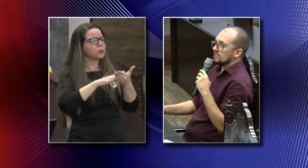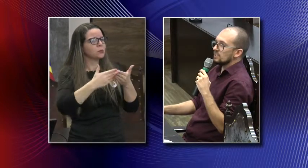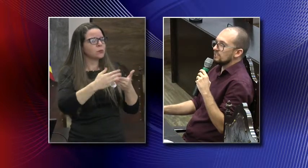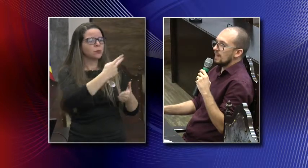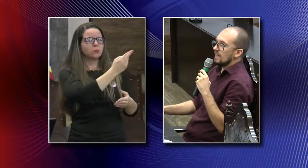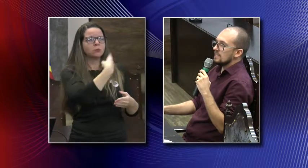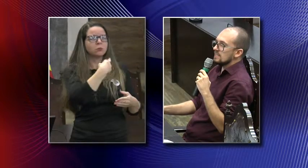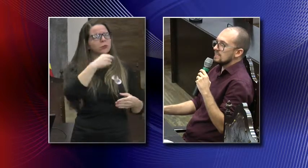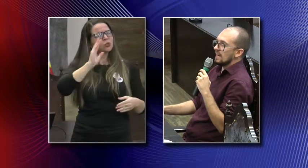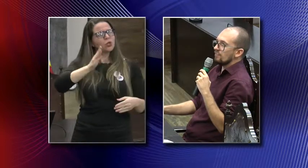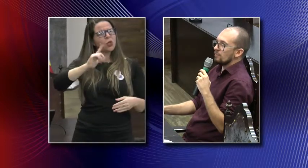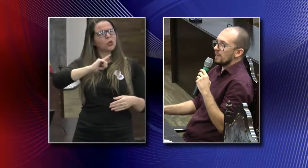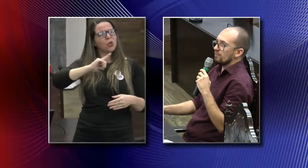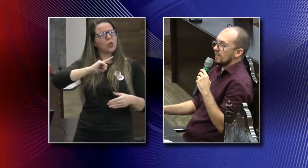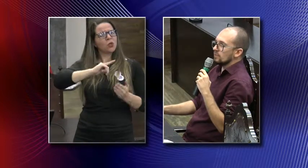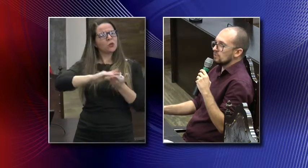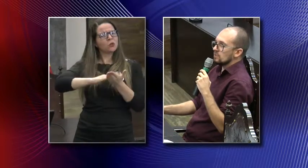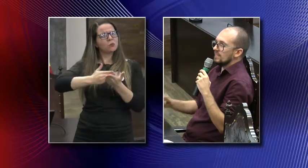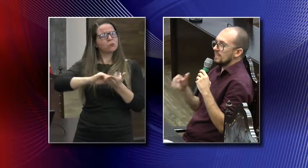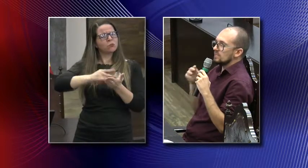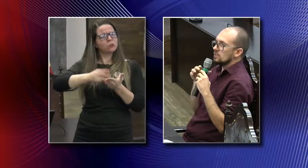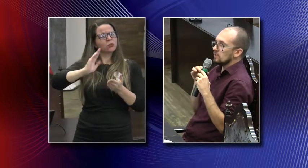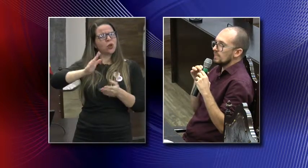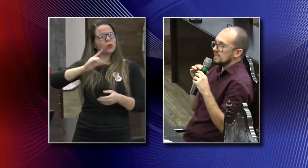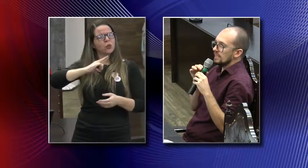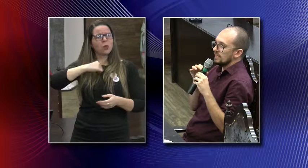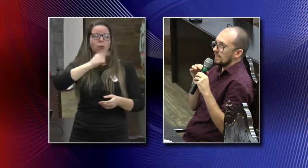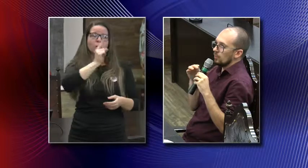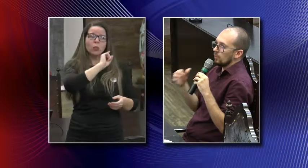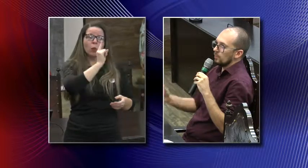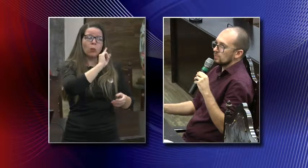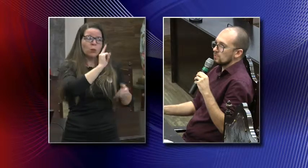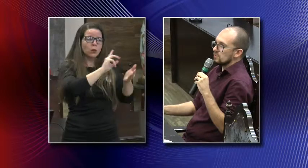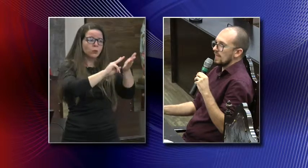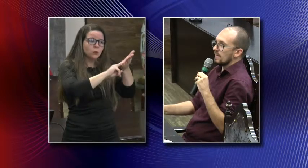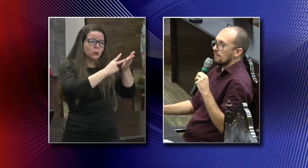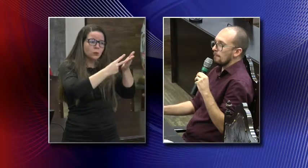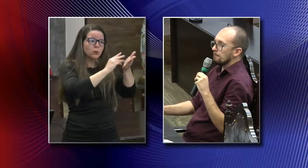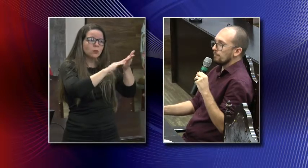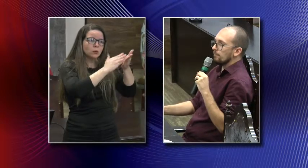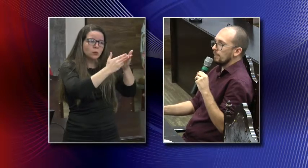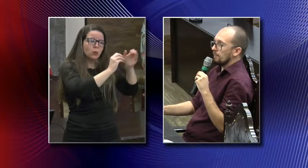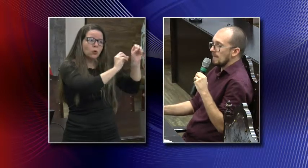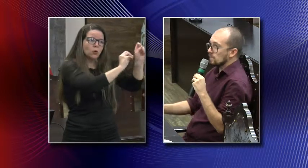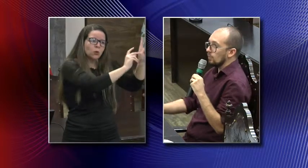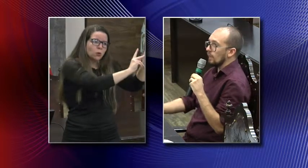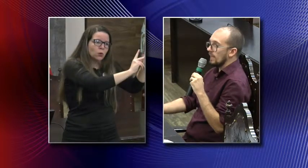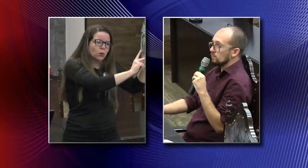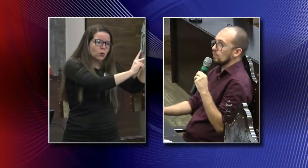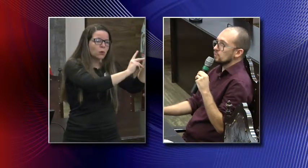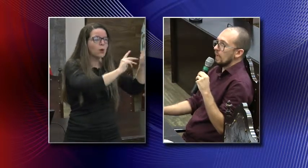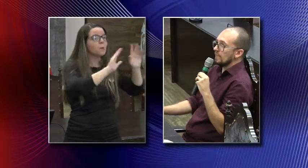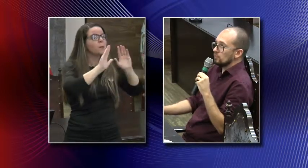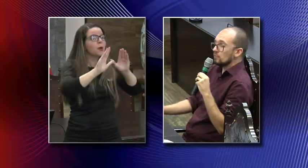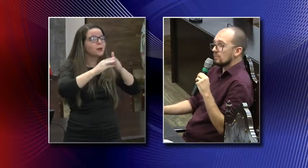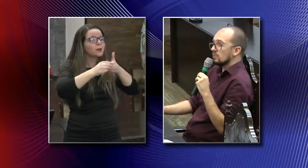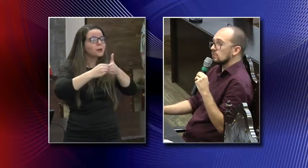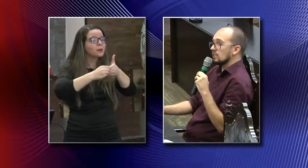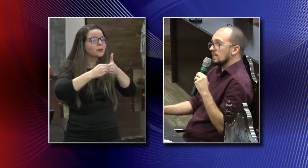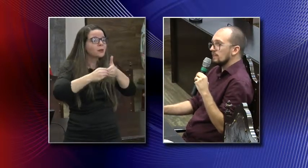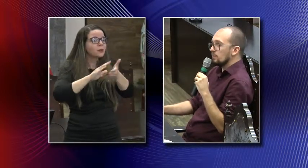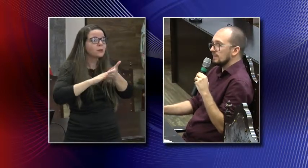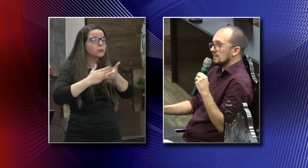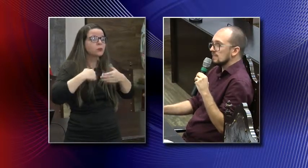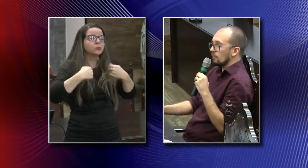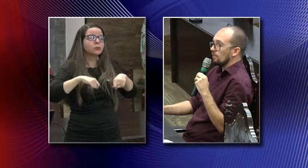Muitas vezes a gente se inscreve para eventos e a gente solicita. Eu, enquanto surdo-cega, peço, sou usuária do serviço